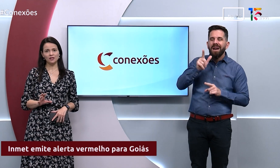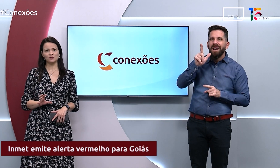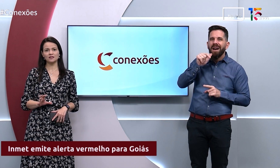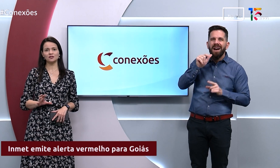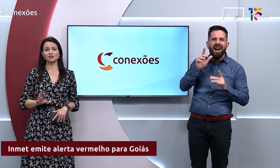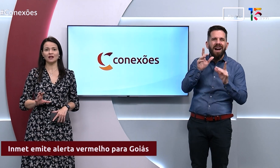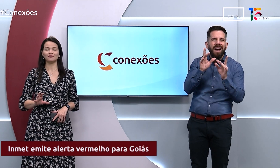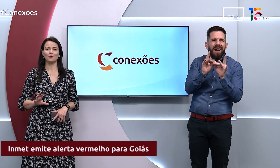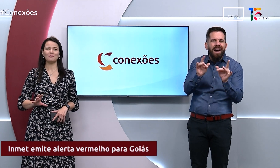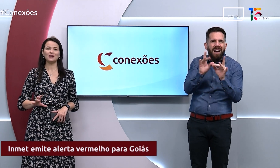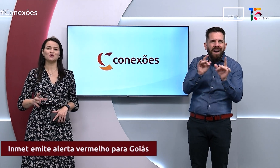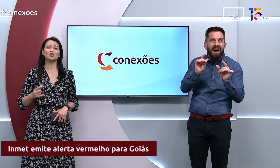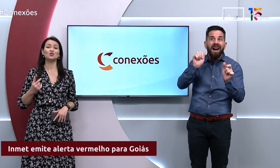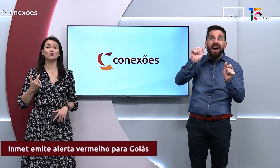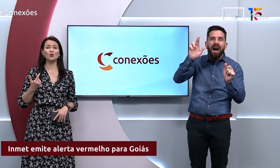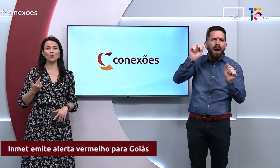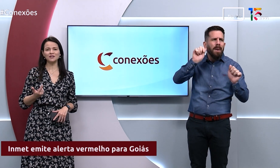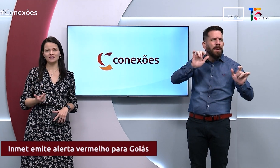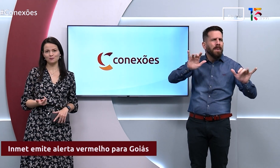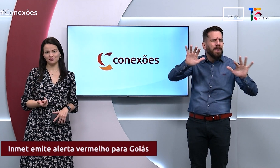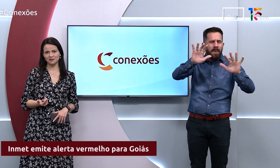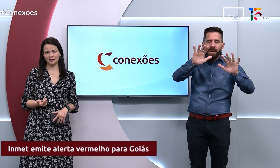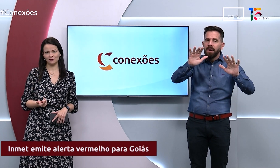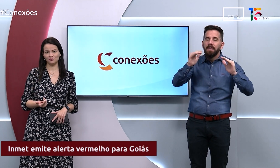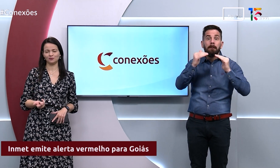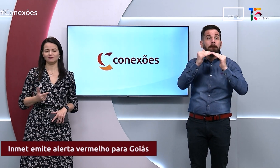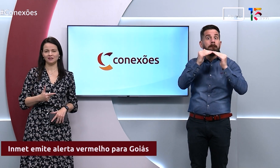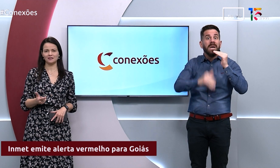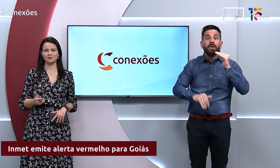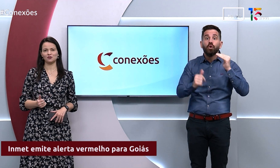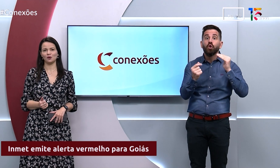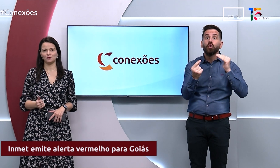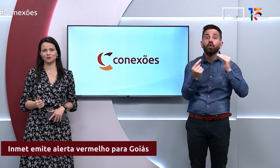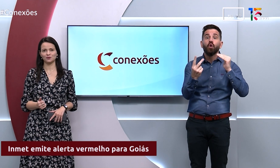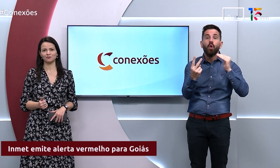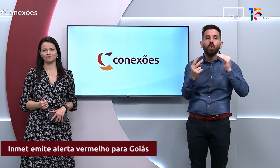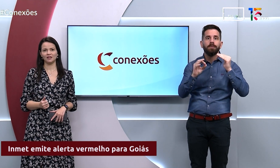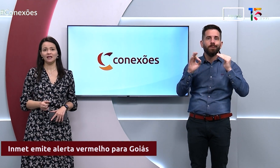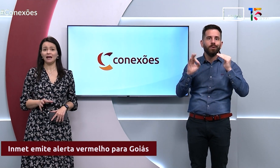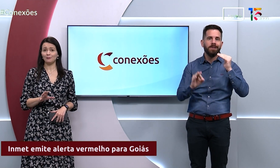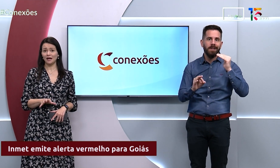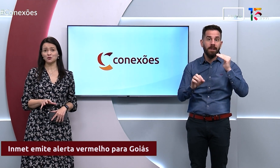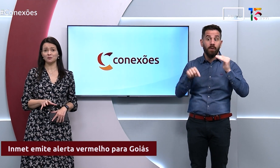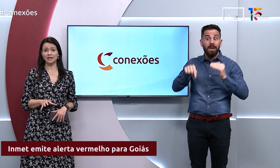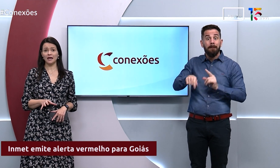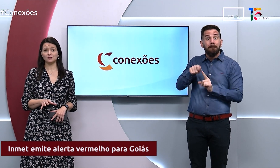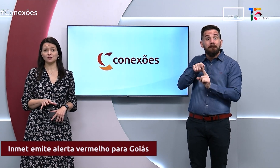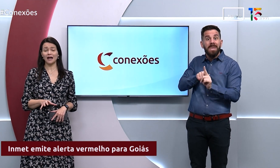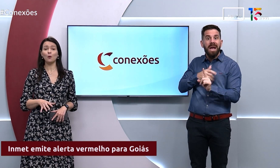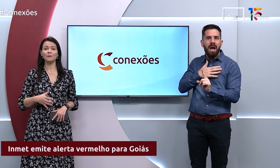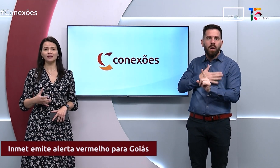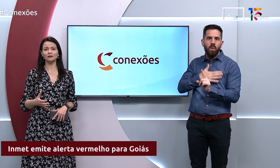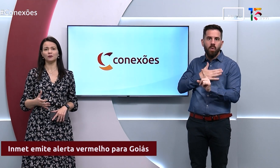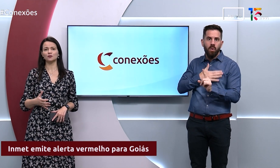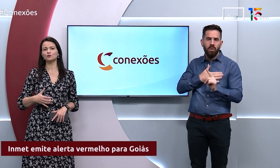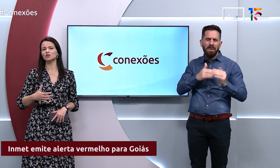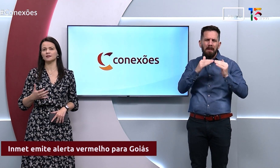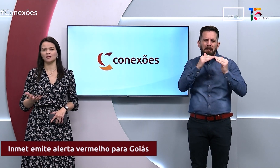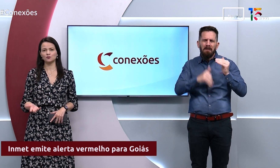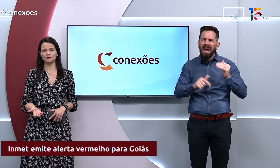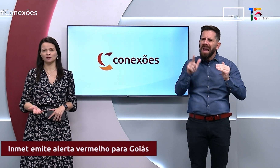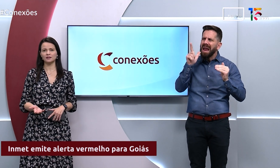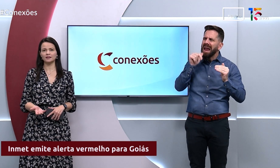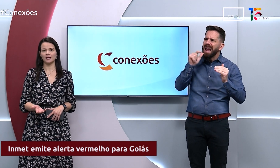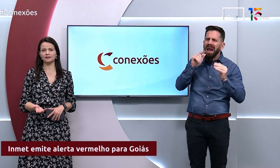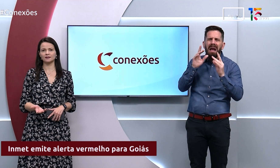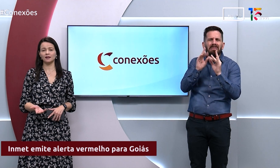E o índice já ficou abaixo de 12% nesse mês de agosto. A baixa umidade aumenta o risco de